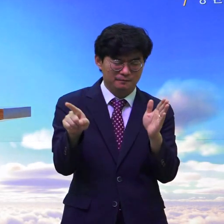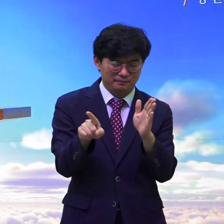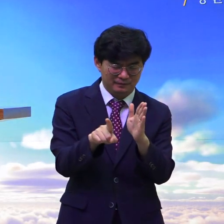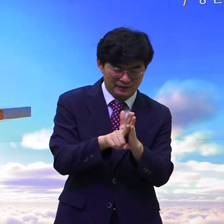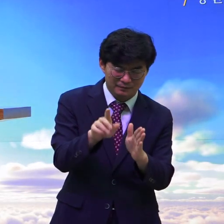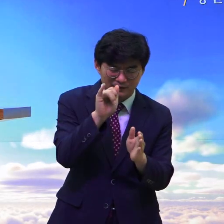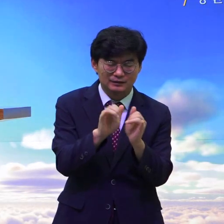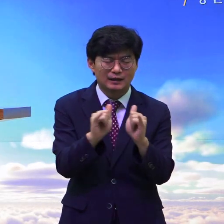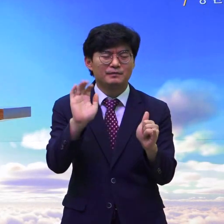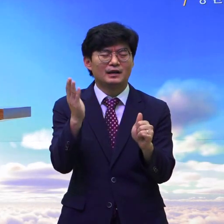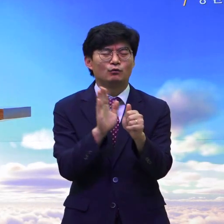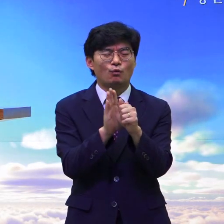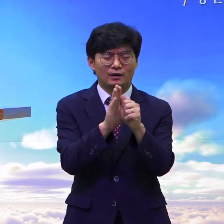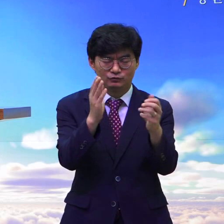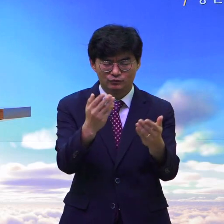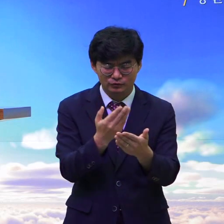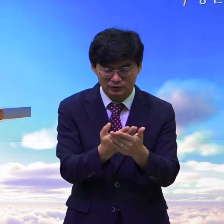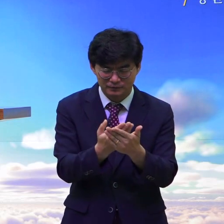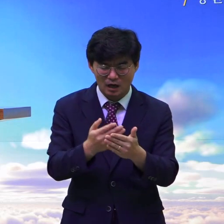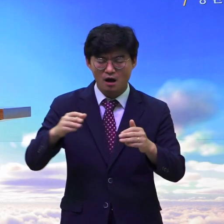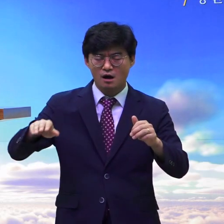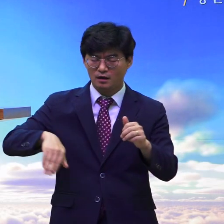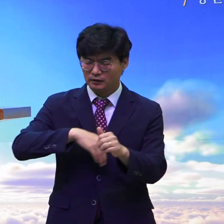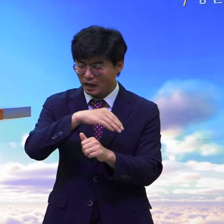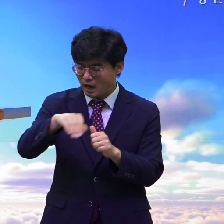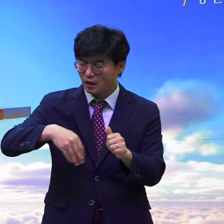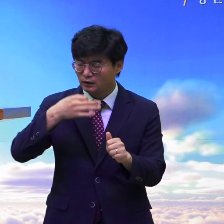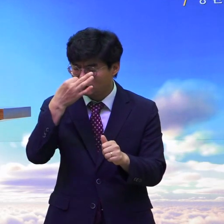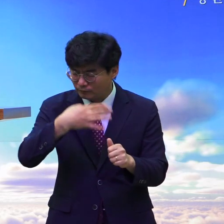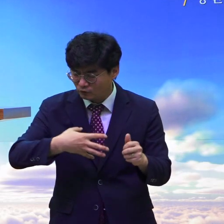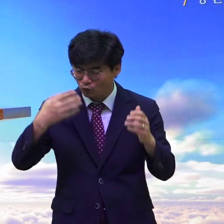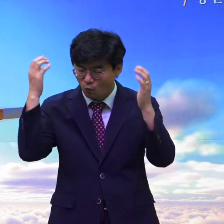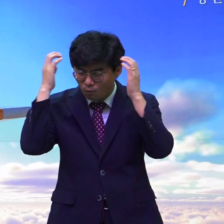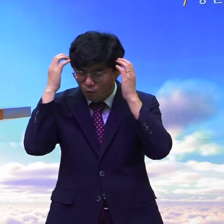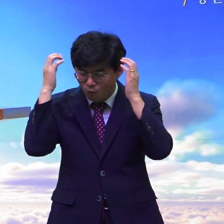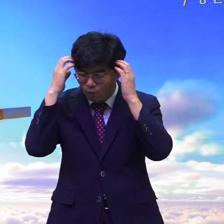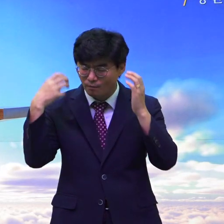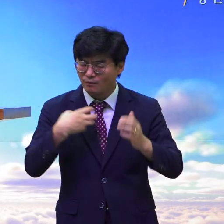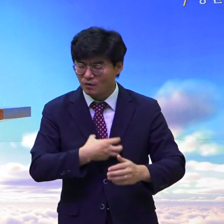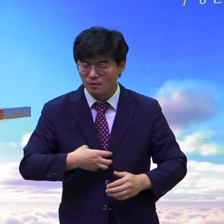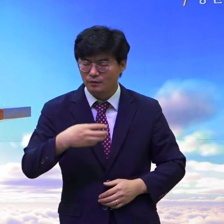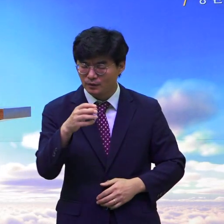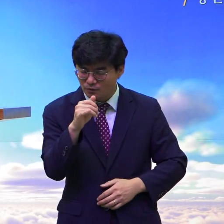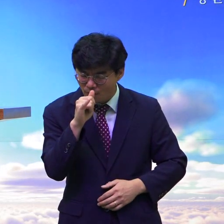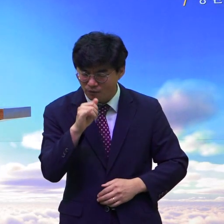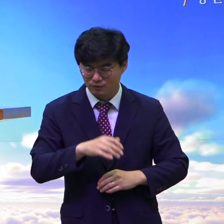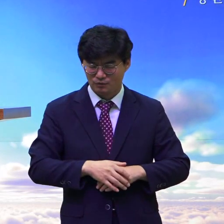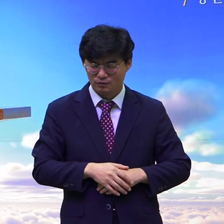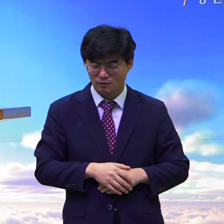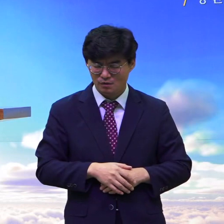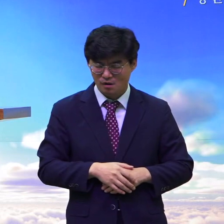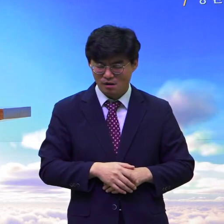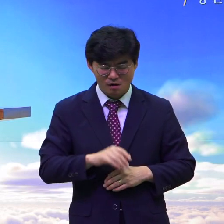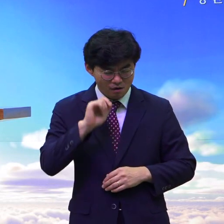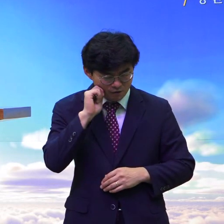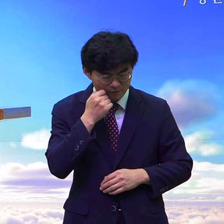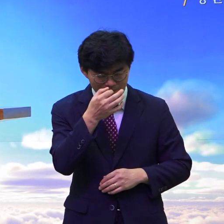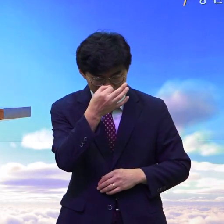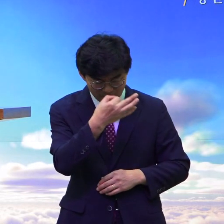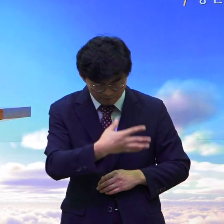인도하여 주시옵소서. 상황은 힘들고 어렵고 비관적인 전망이 있다